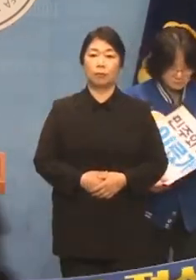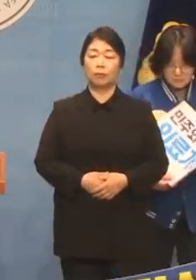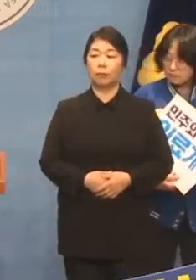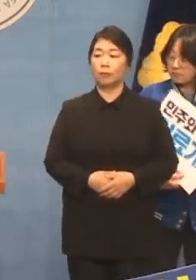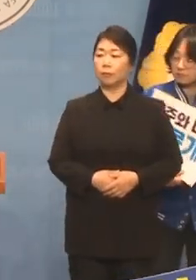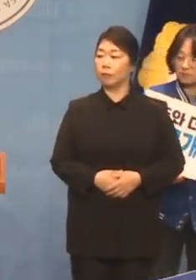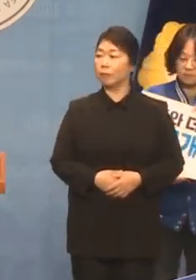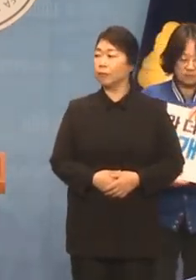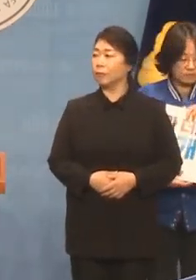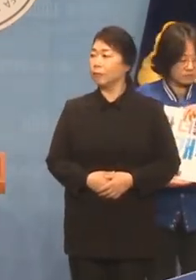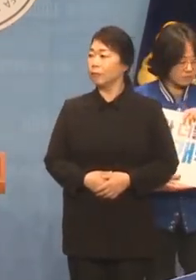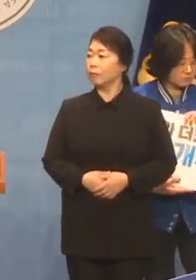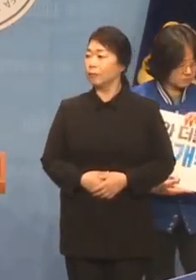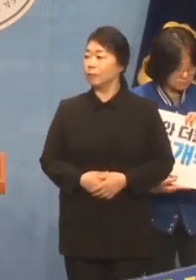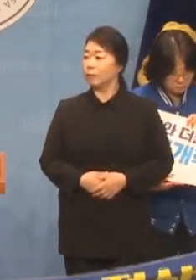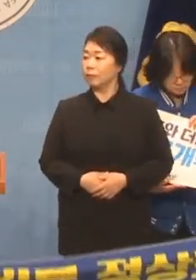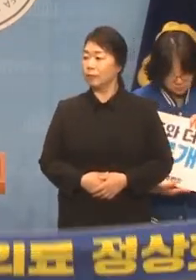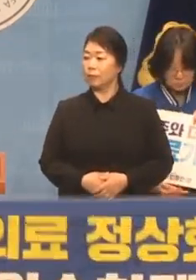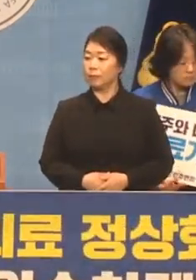당겨야